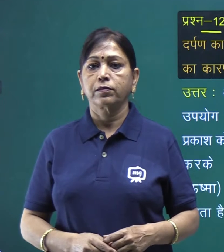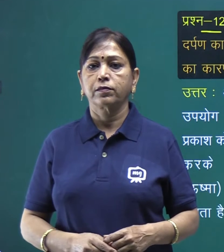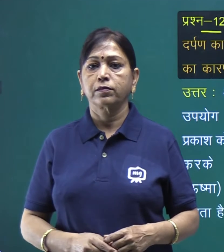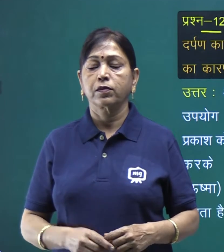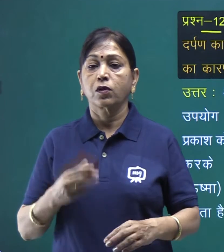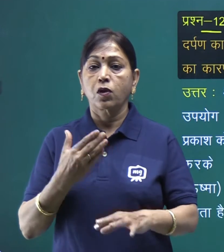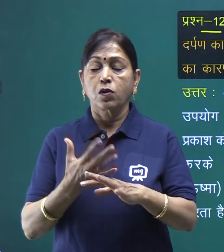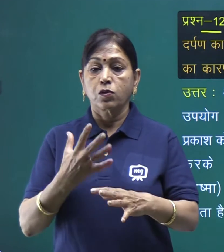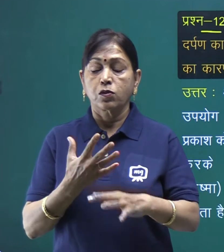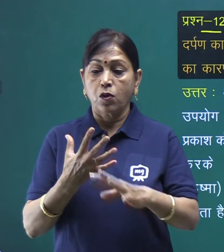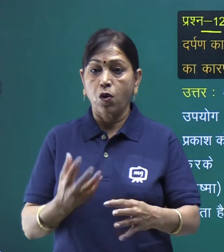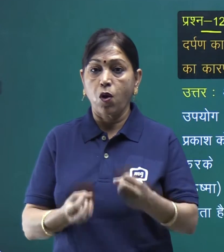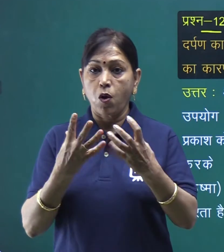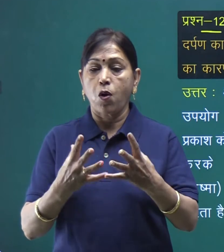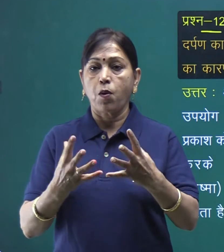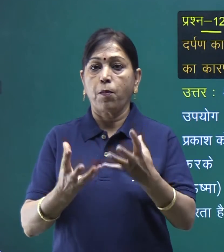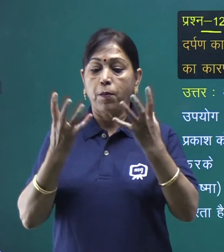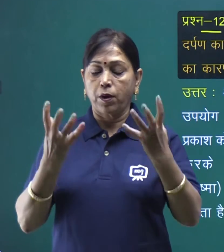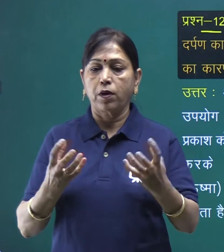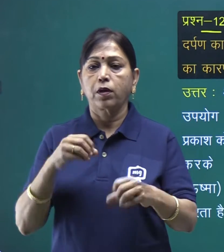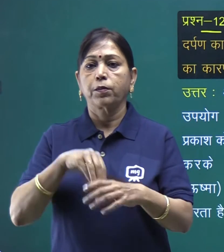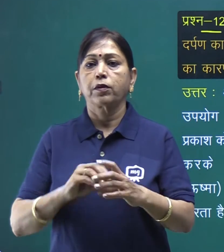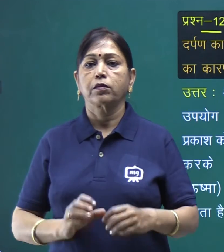सौर भट्टी में